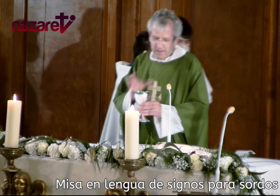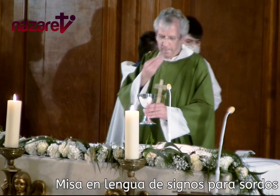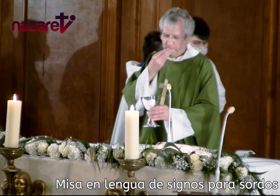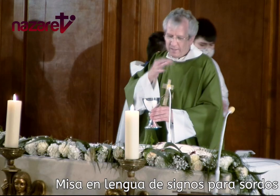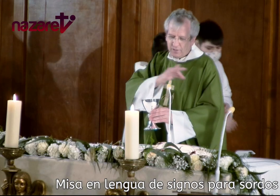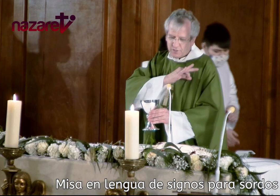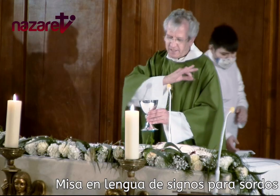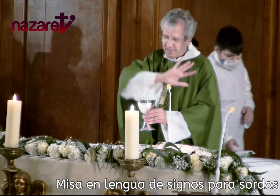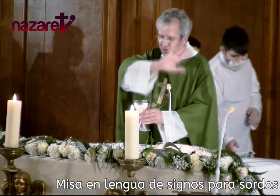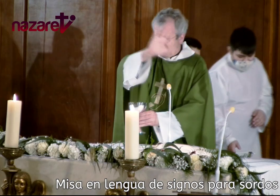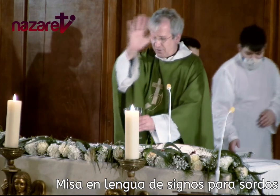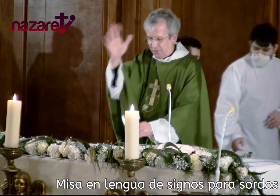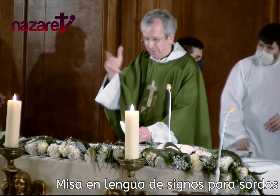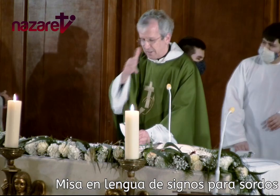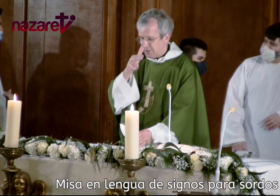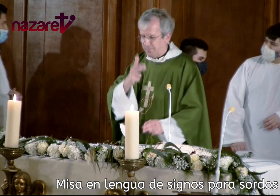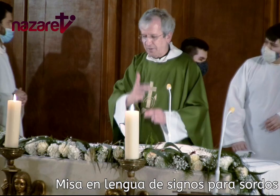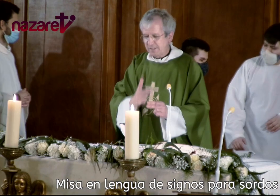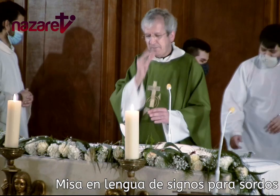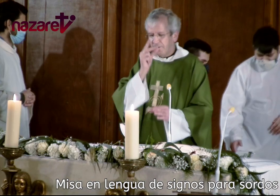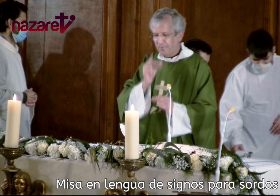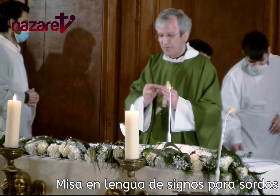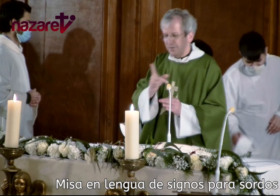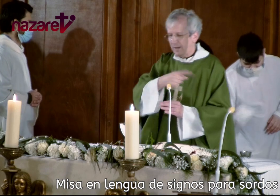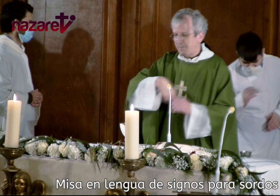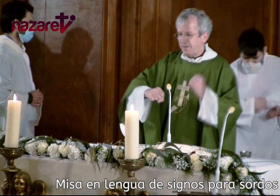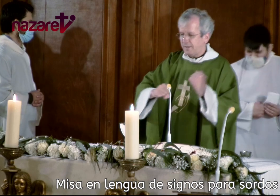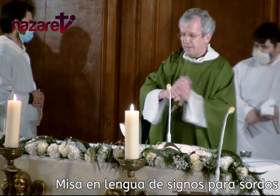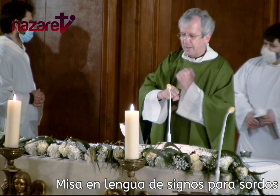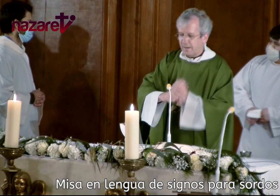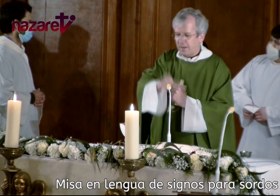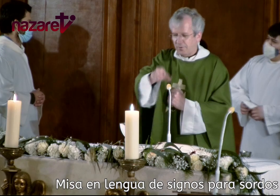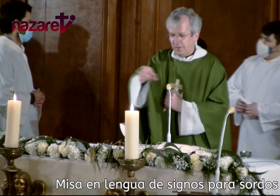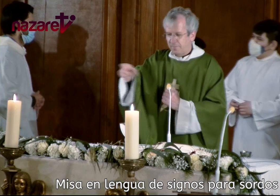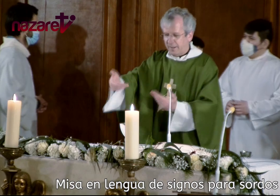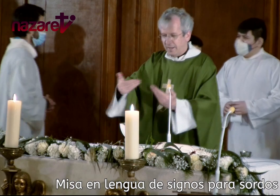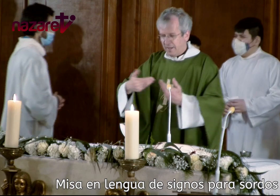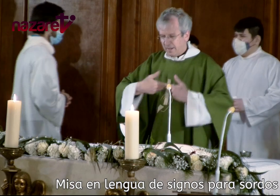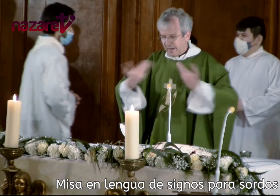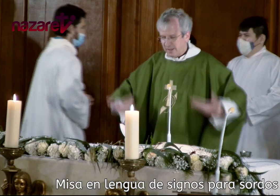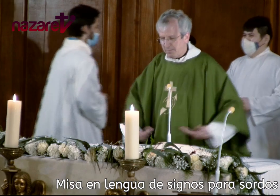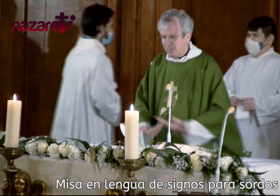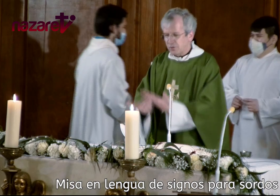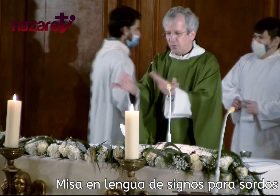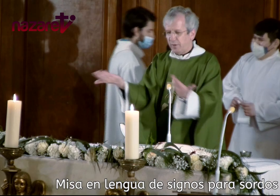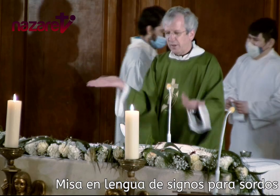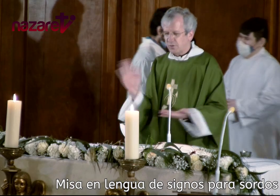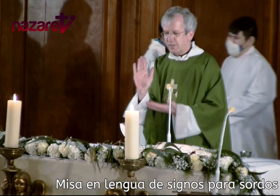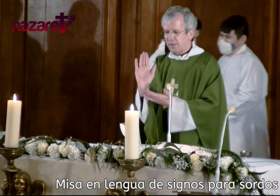bendito seas señor dios del universo por este vino fruto de la vid y del trabajo del hombre que recibimos de tu generosidad de